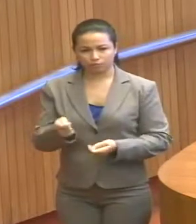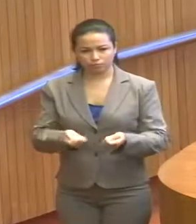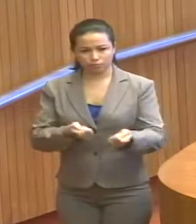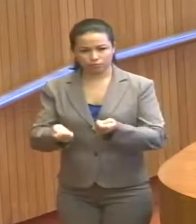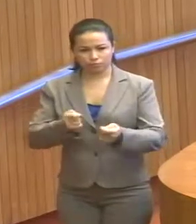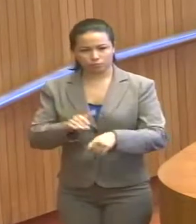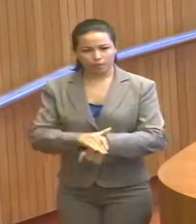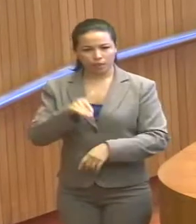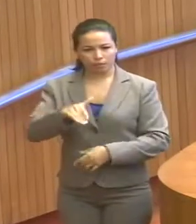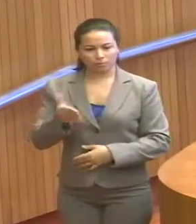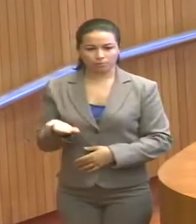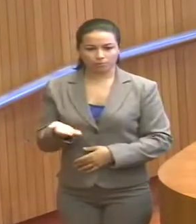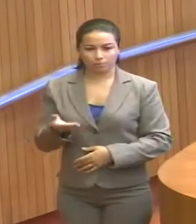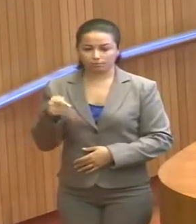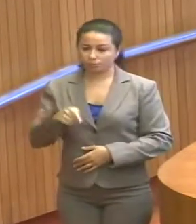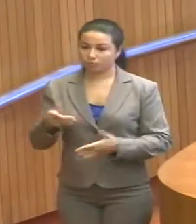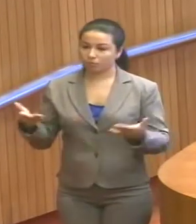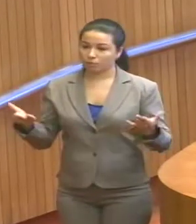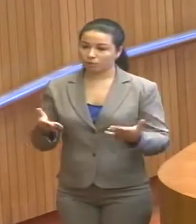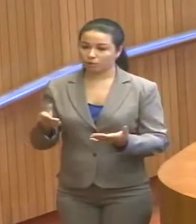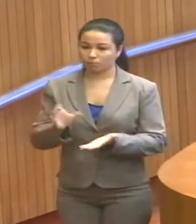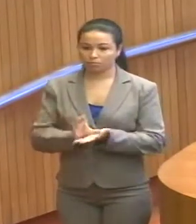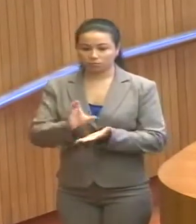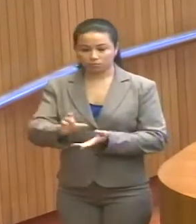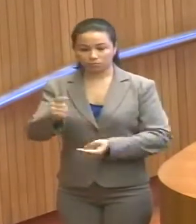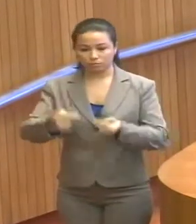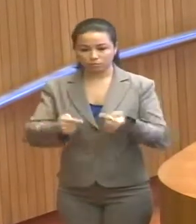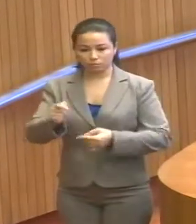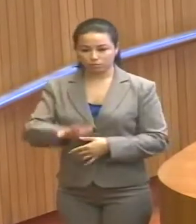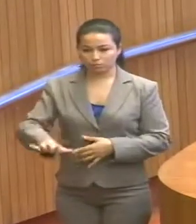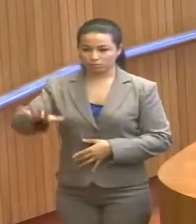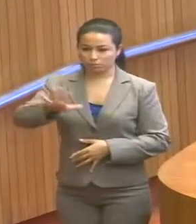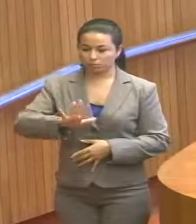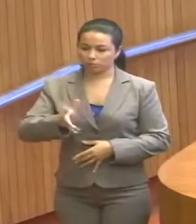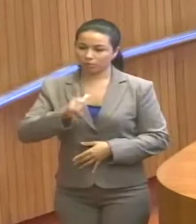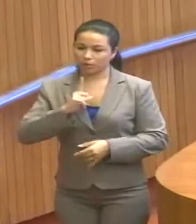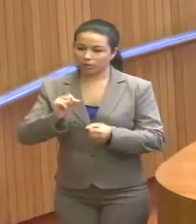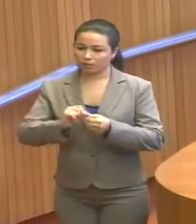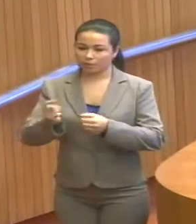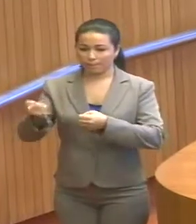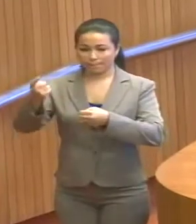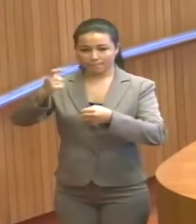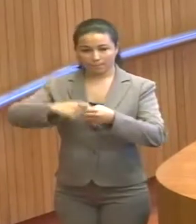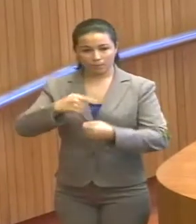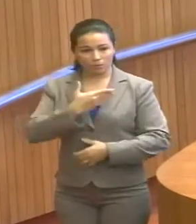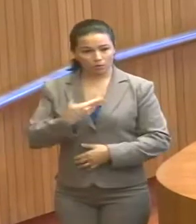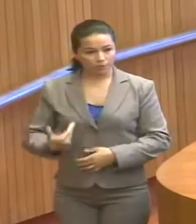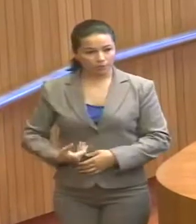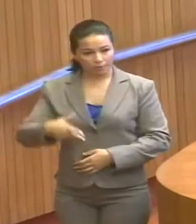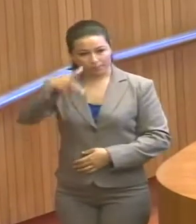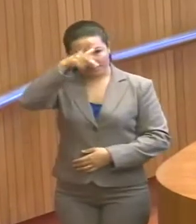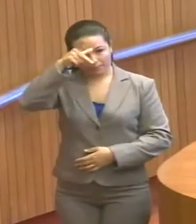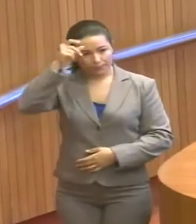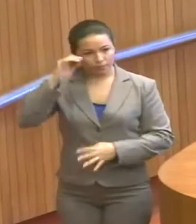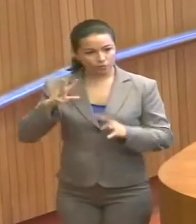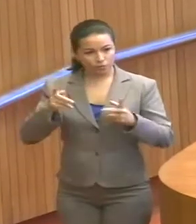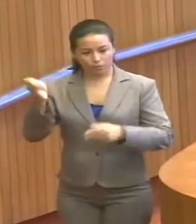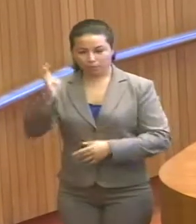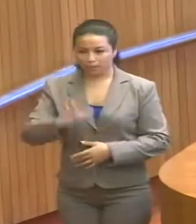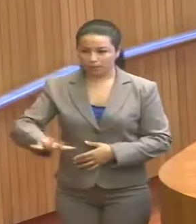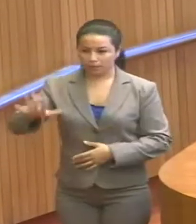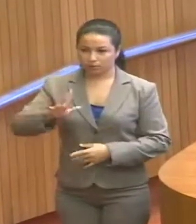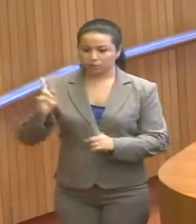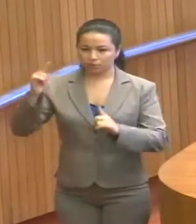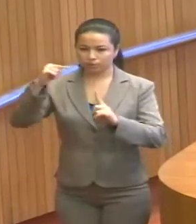financeira muito grande. Há hoje recursos da política nacional que são feitas em parceria com os governos municipais de todo o país,